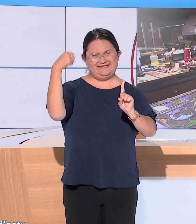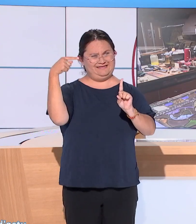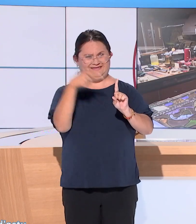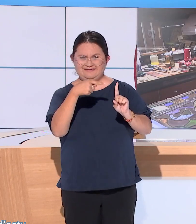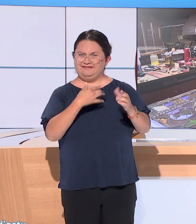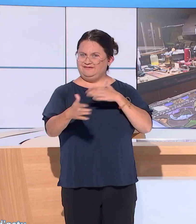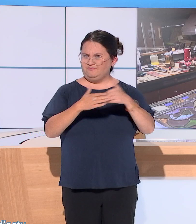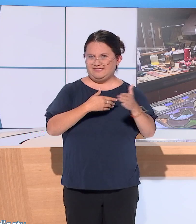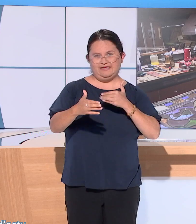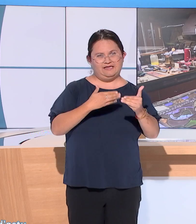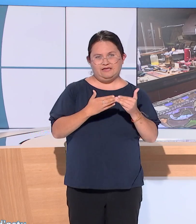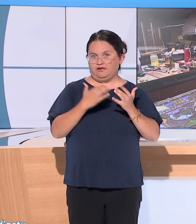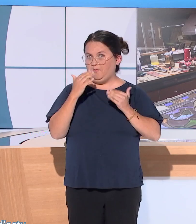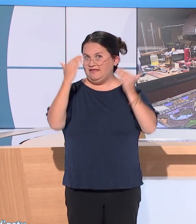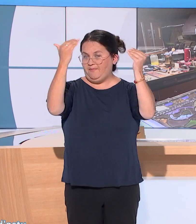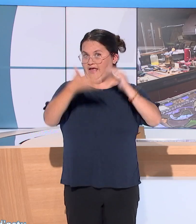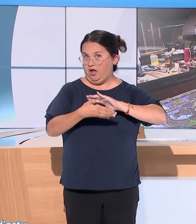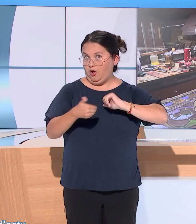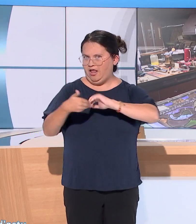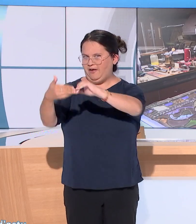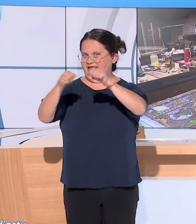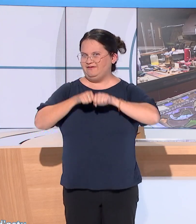son art se perpétue.